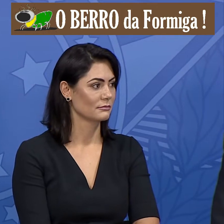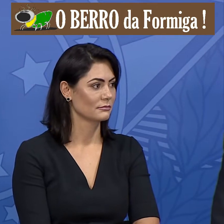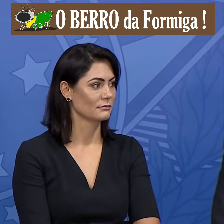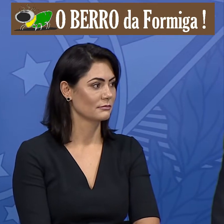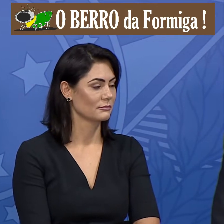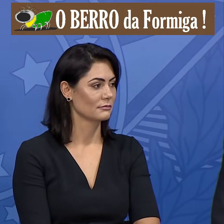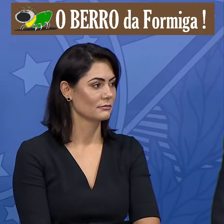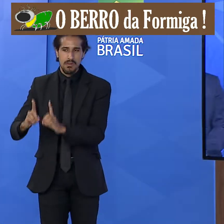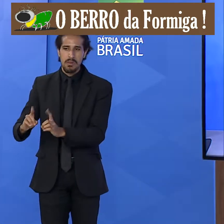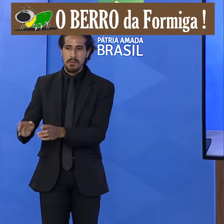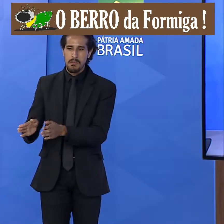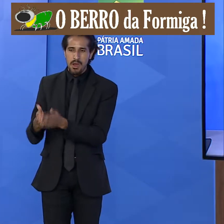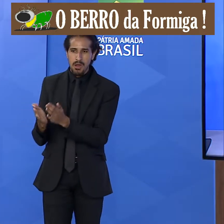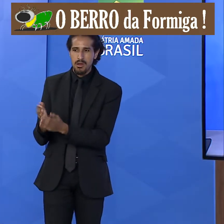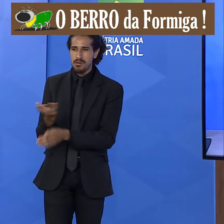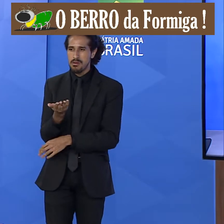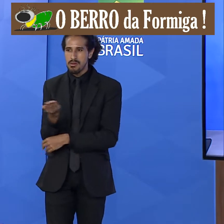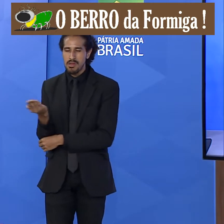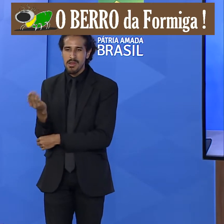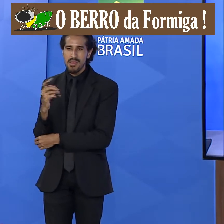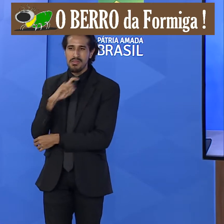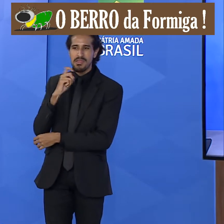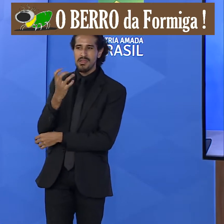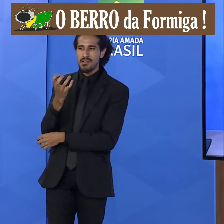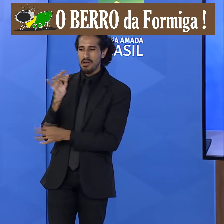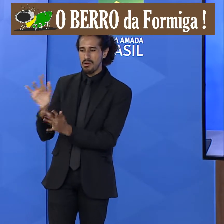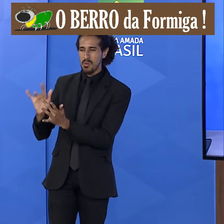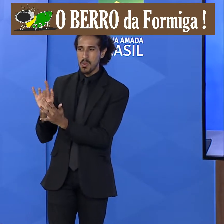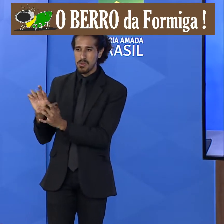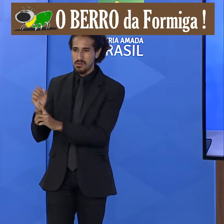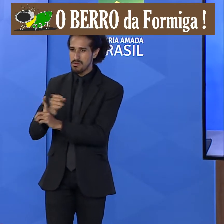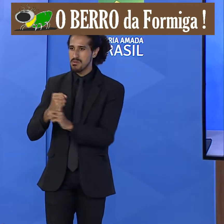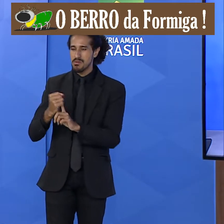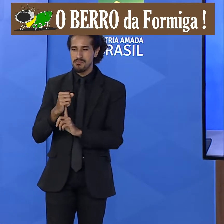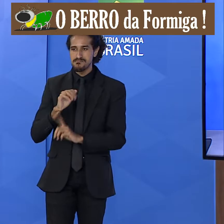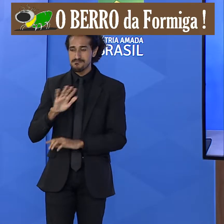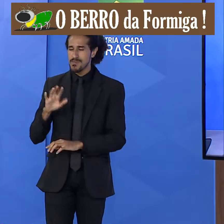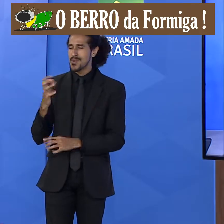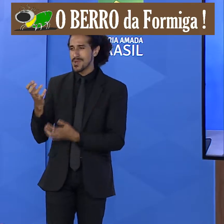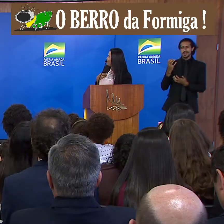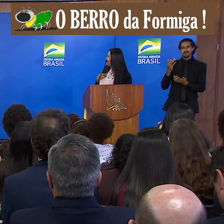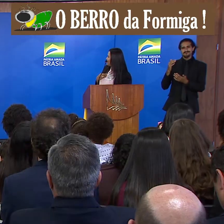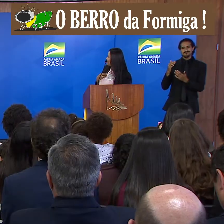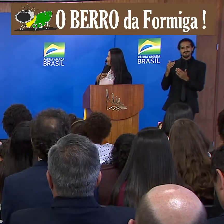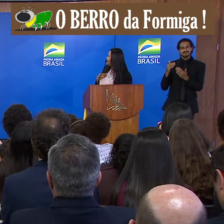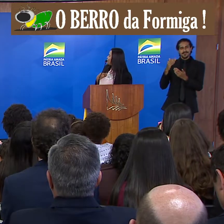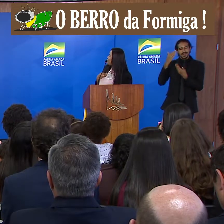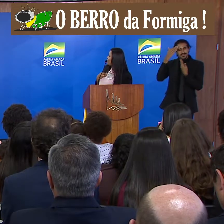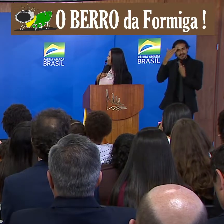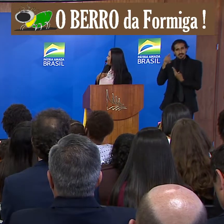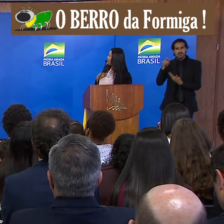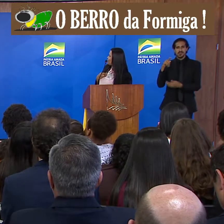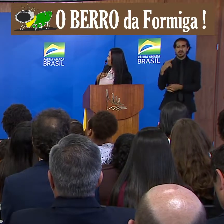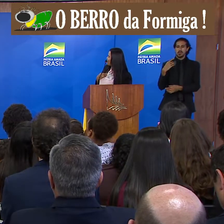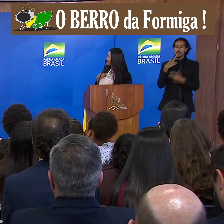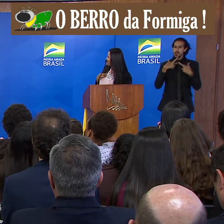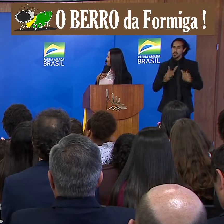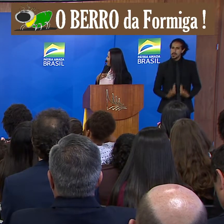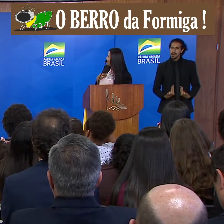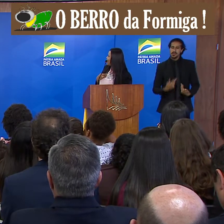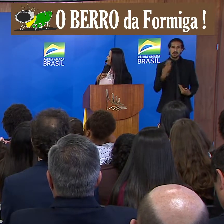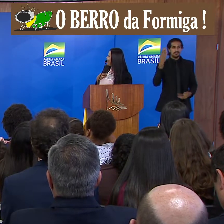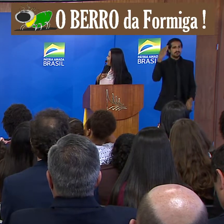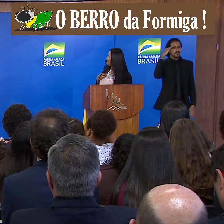são pessoas que ninguém quer mexer na sociedade e eu gostaria de te agradecer pelo seu olhar humano meu presidente Jair Bolsonaro